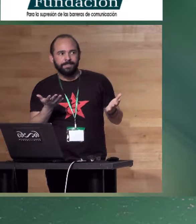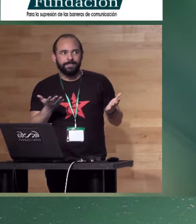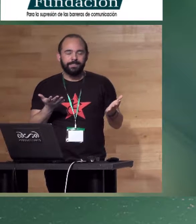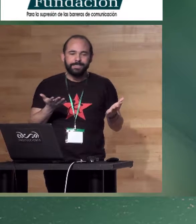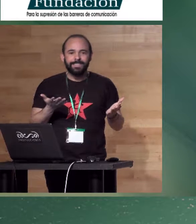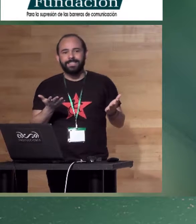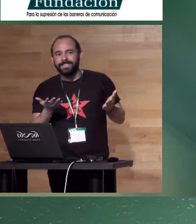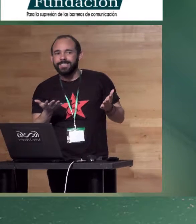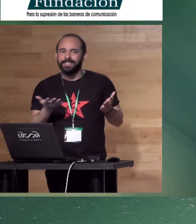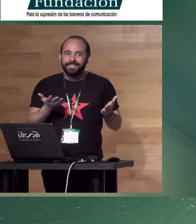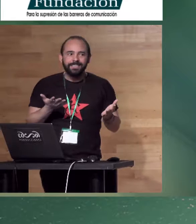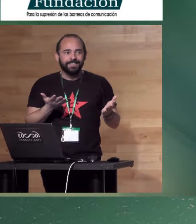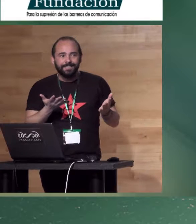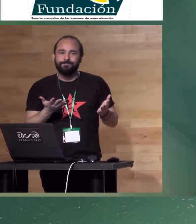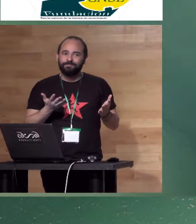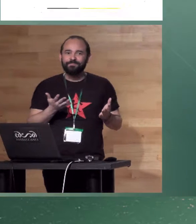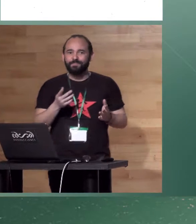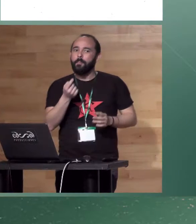Ficción, ¿qué significa?